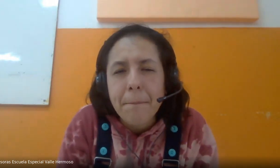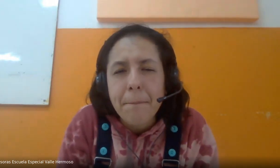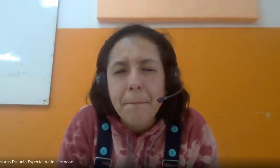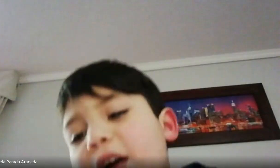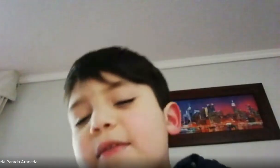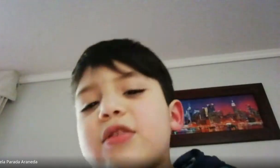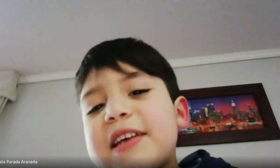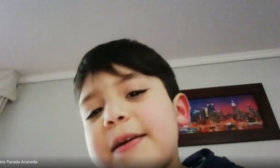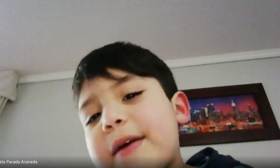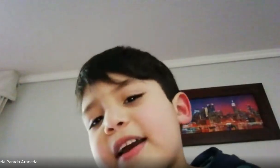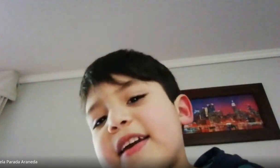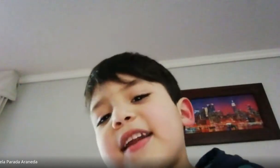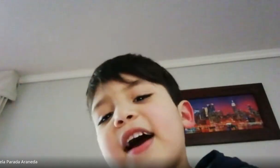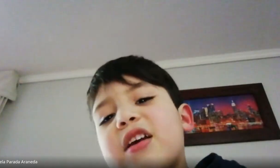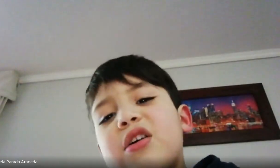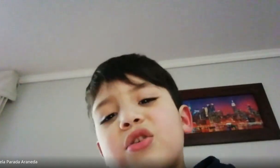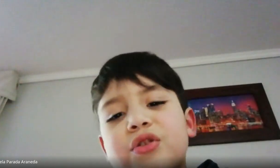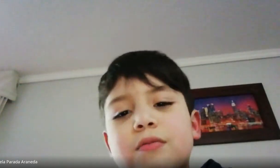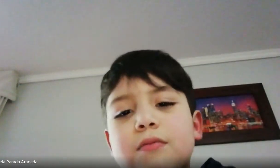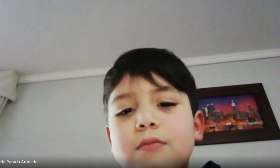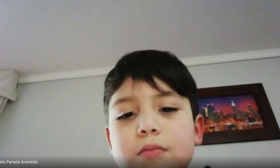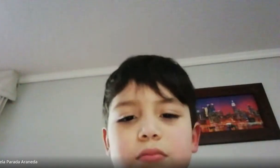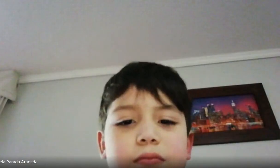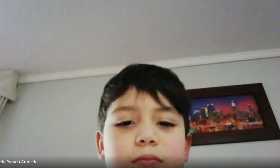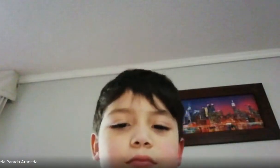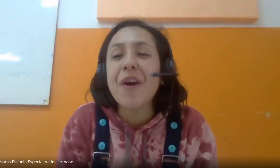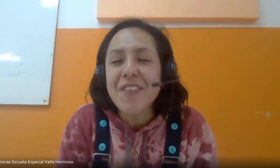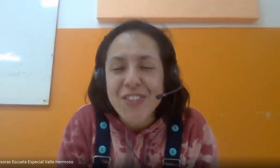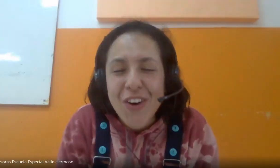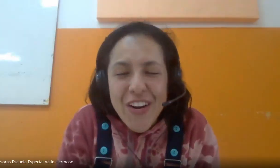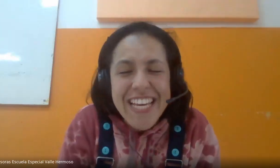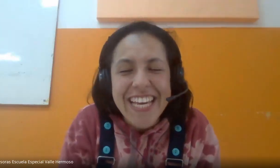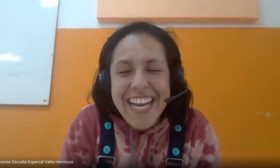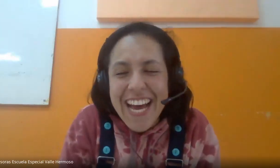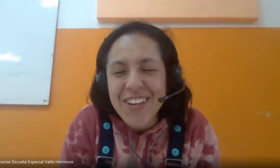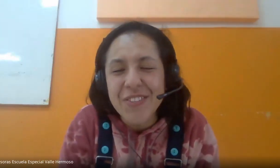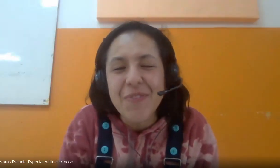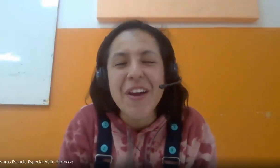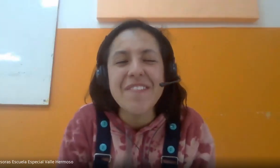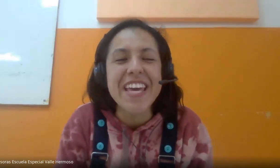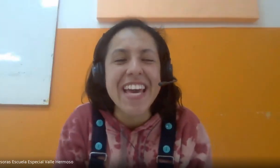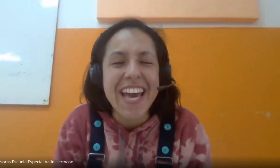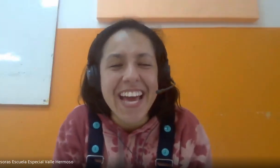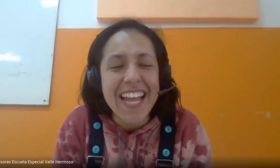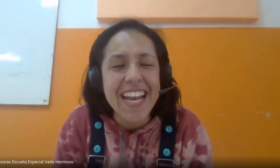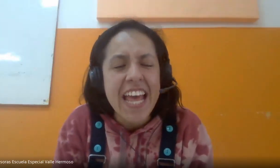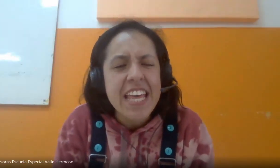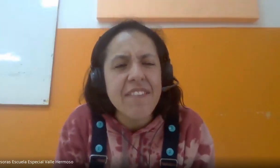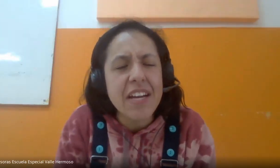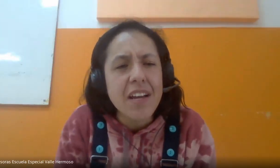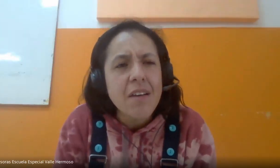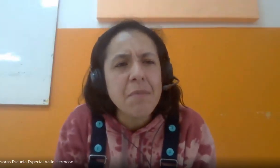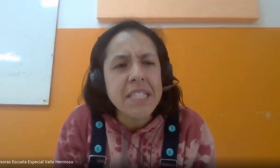Los pueblos imaginarios. Los pueblos originarios. Muy bien. Y a ver,